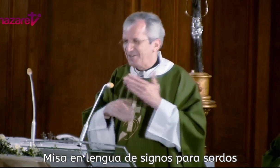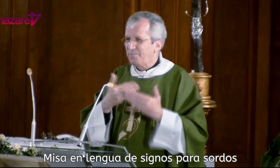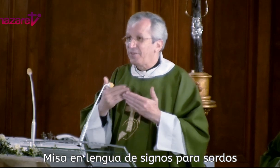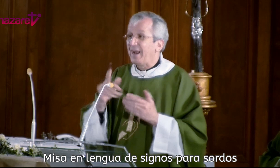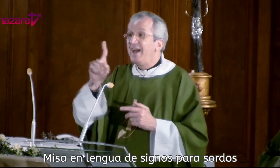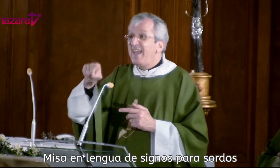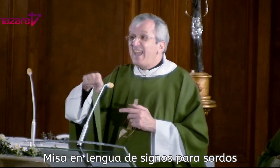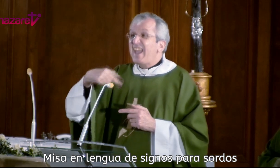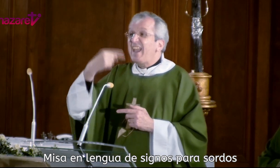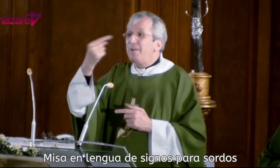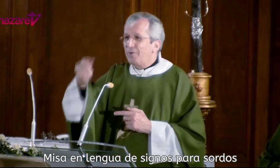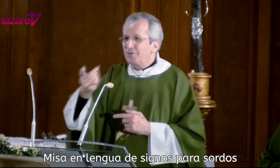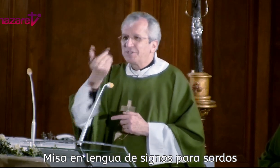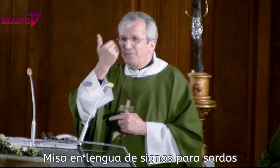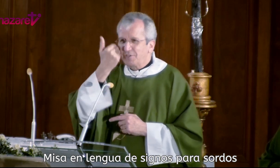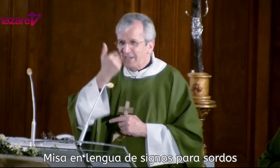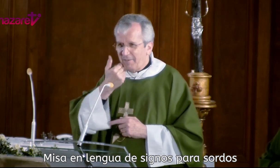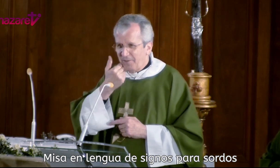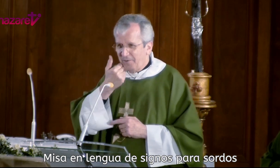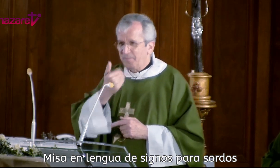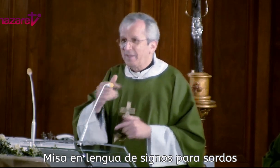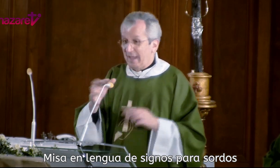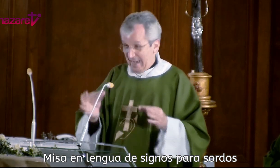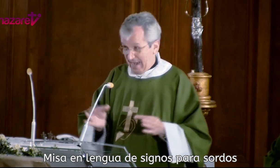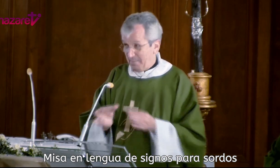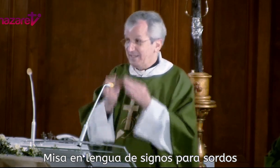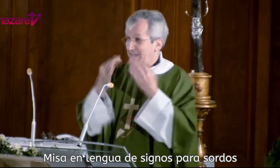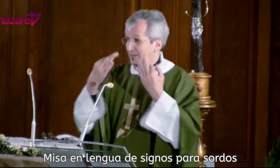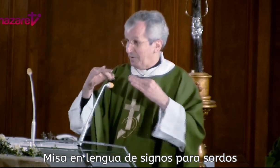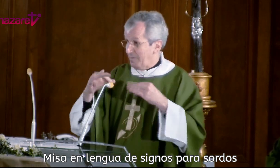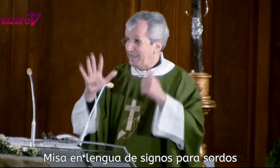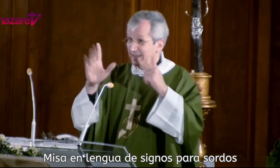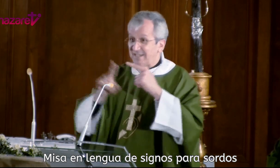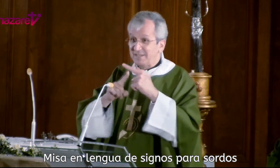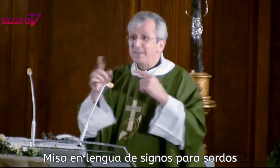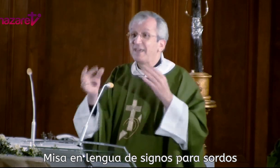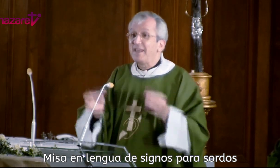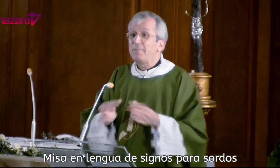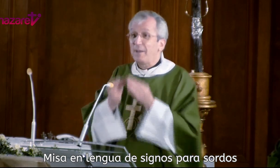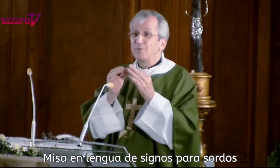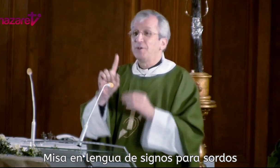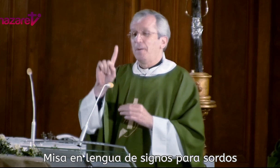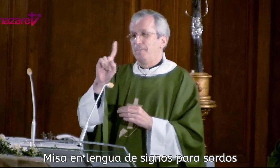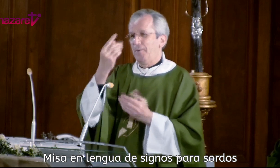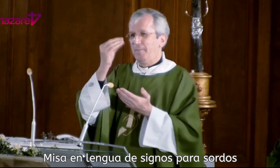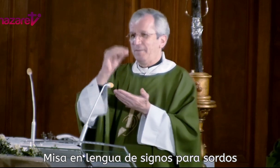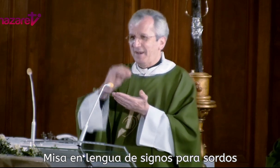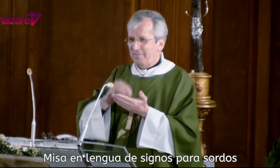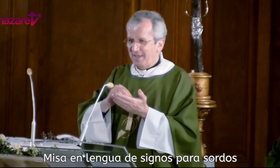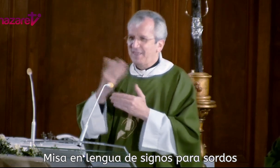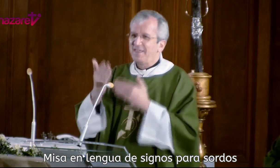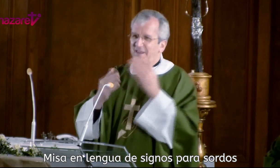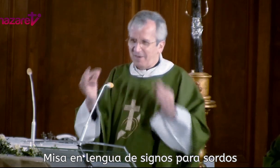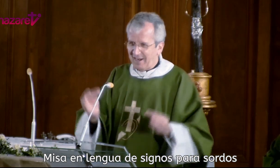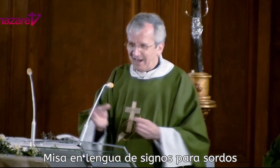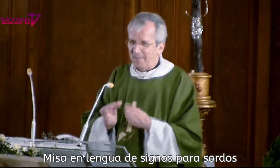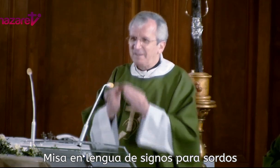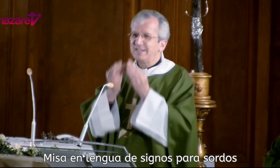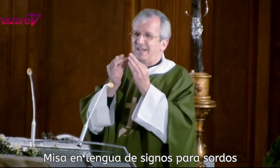podrá el próximo sábado la misa que normalmente a las 6:30 celebramos, por primera vez celebrará la misa